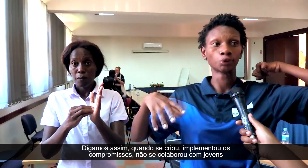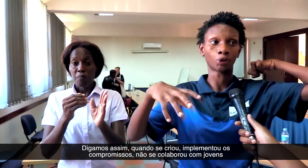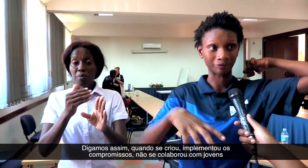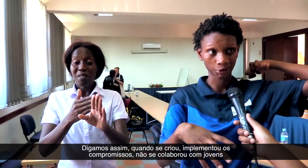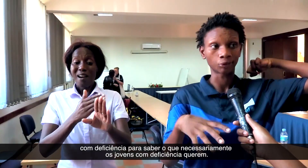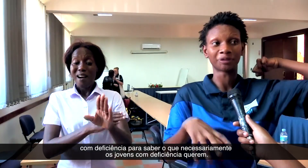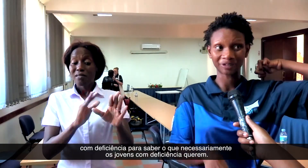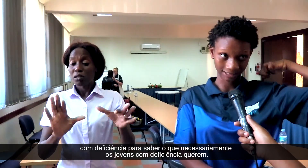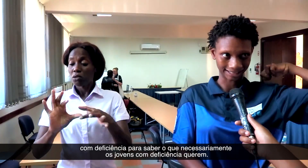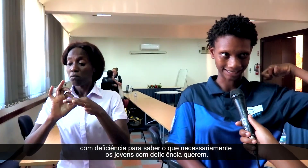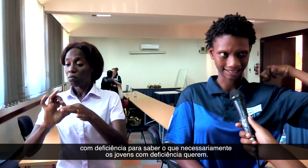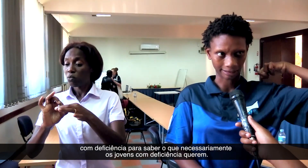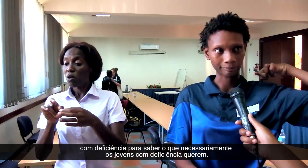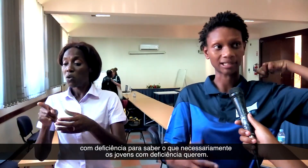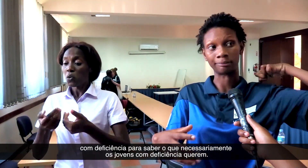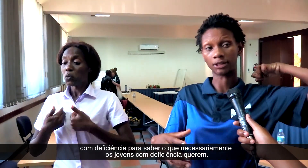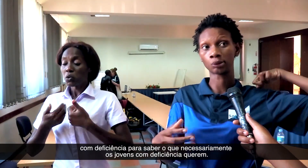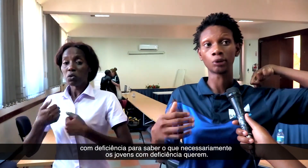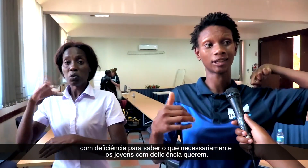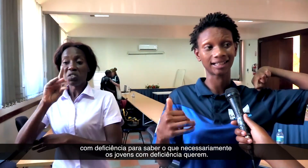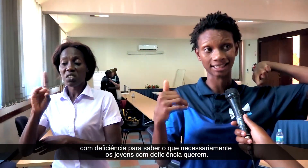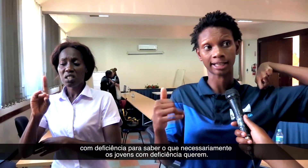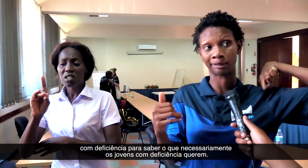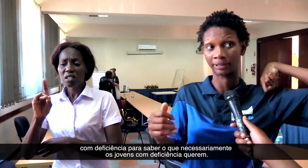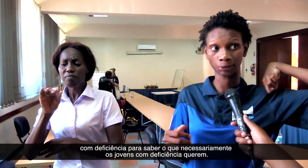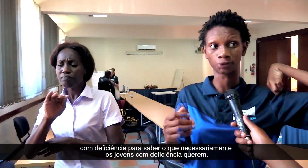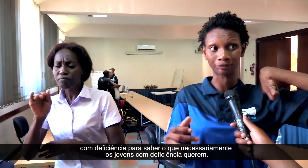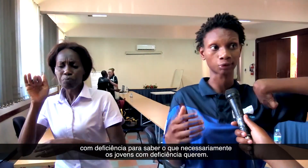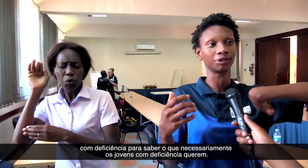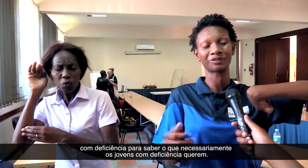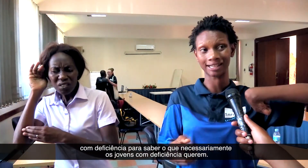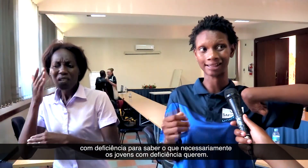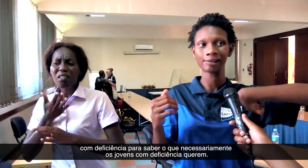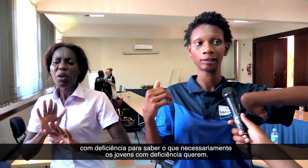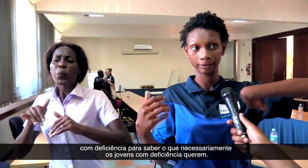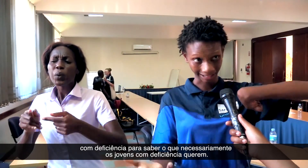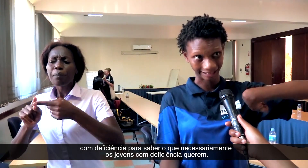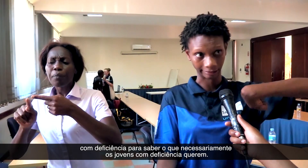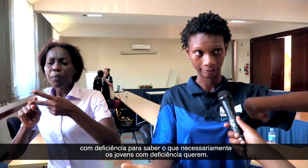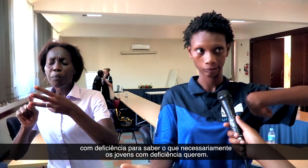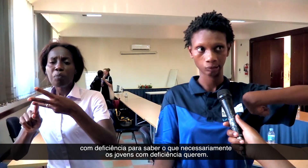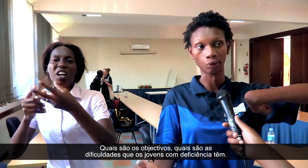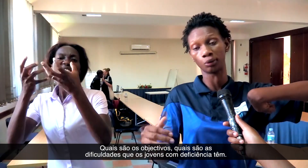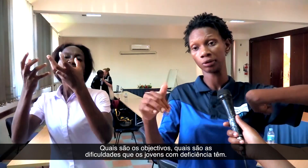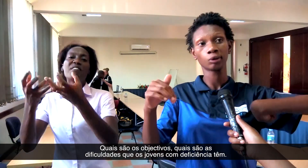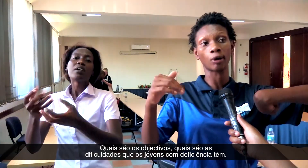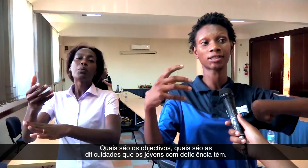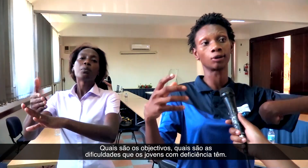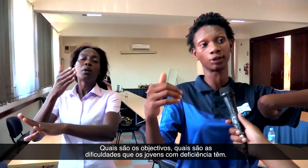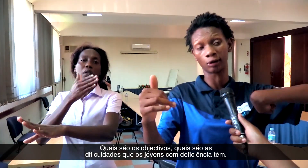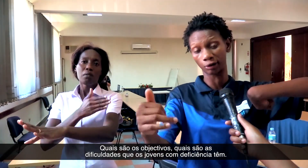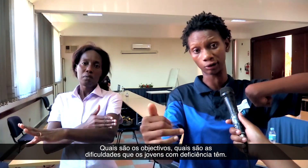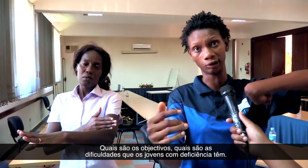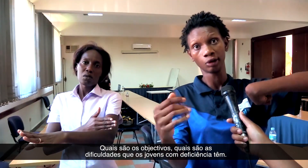colaborou-se com jovens com deficiência para saber o que necessariamente os jovens com deficiência querem, ou quais